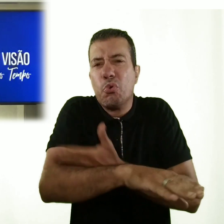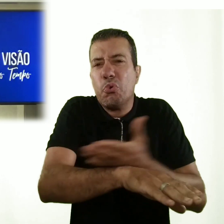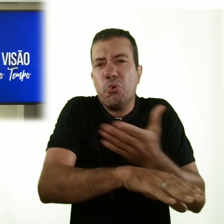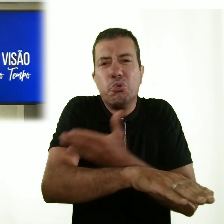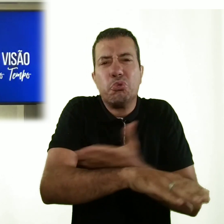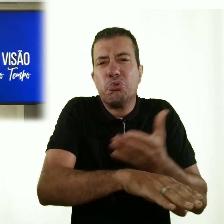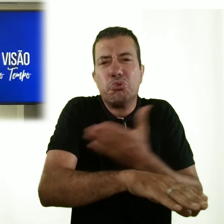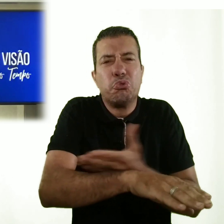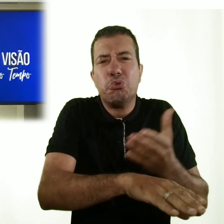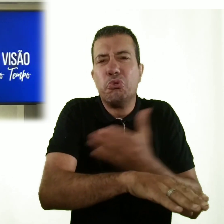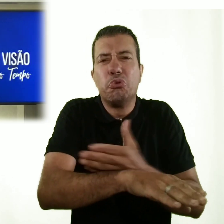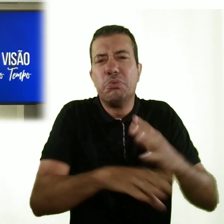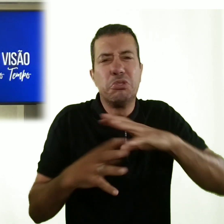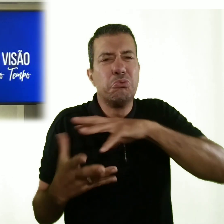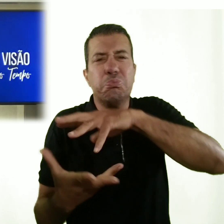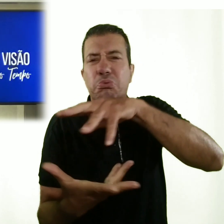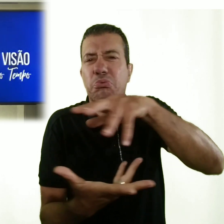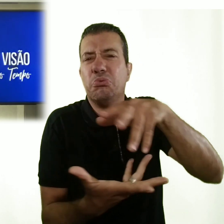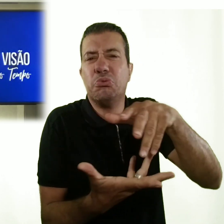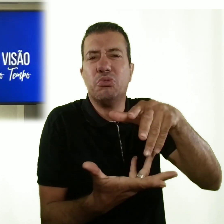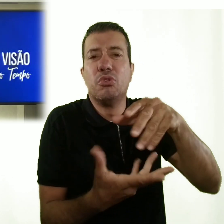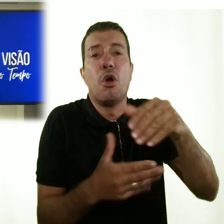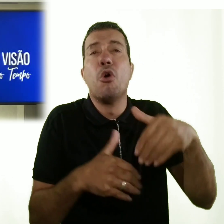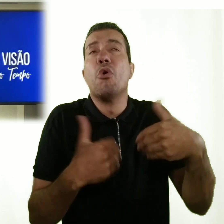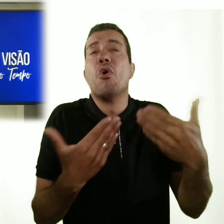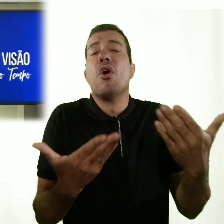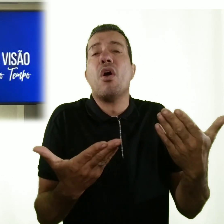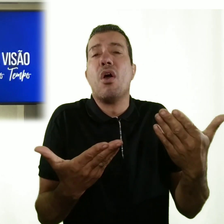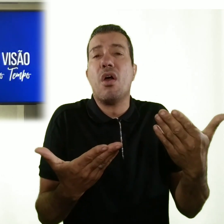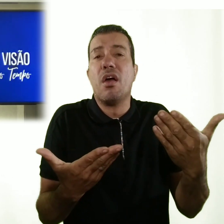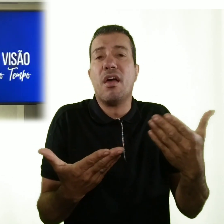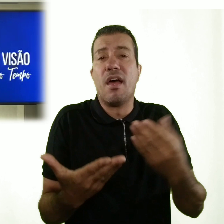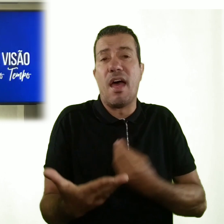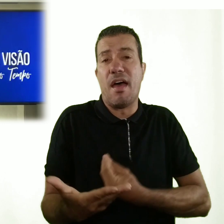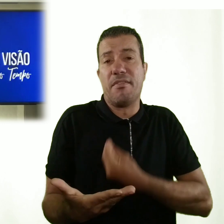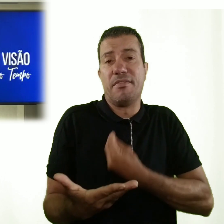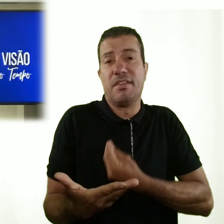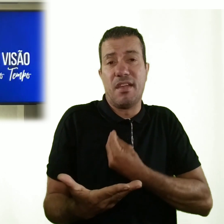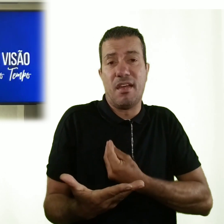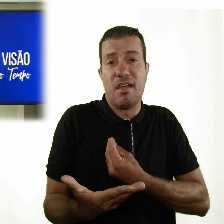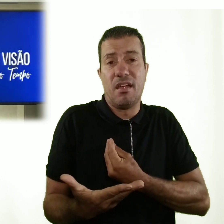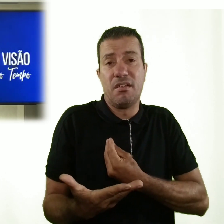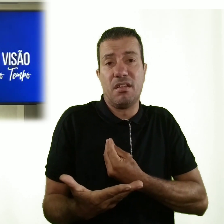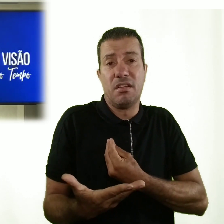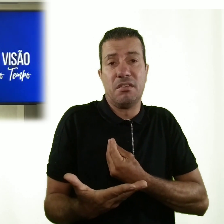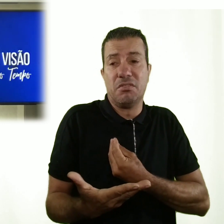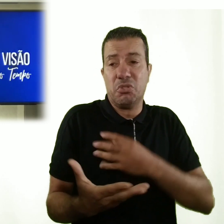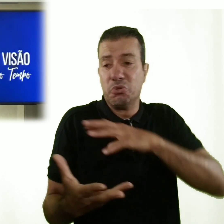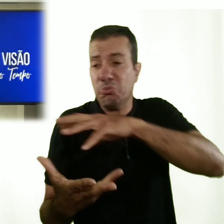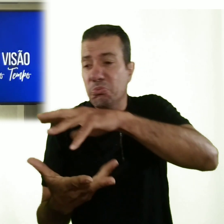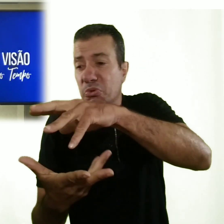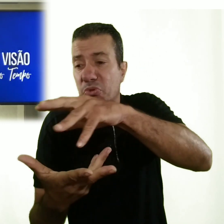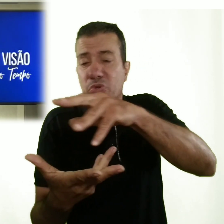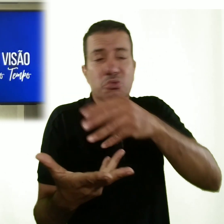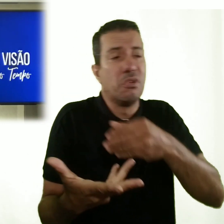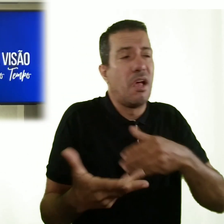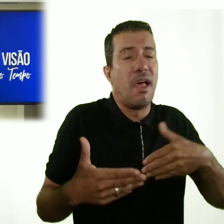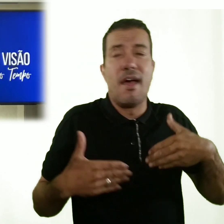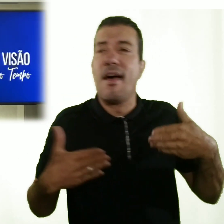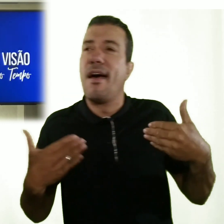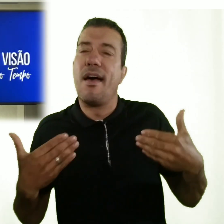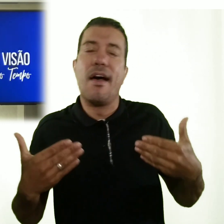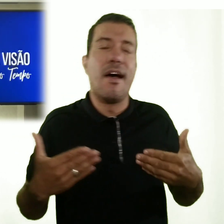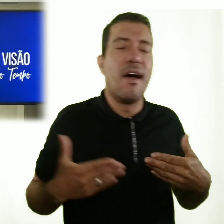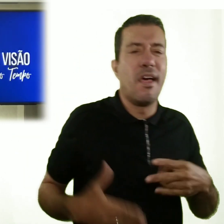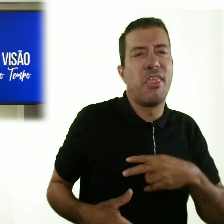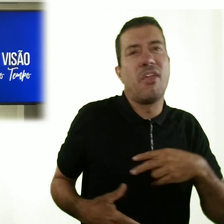Pagodinho. Como é que é a síndrome do Zeca Pagodinho? Vida leva eu, deixa a vida me levar. E não está nem